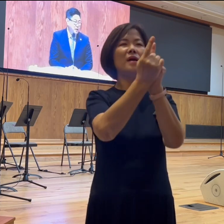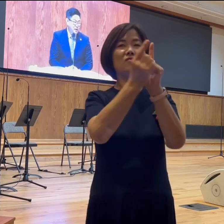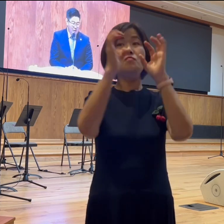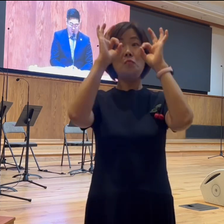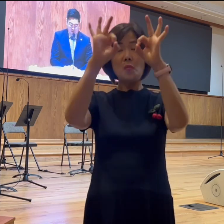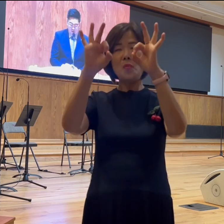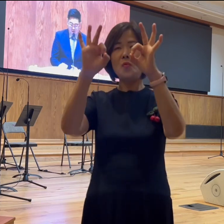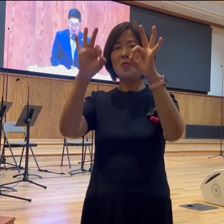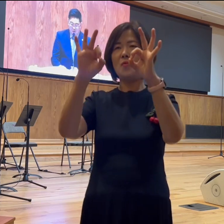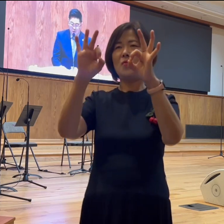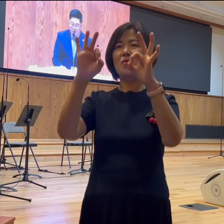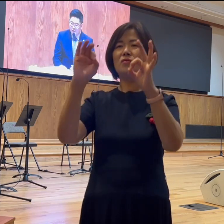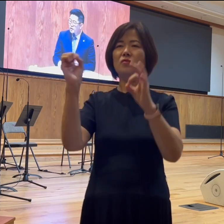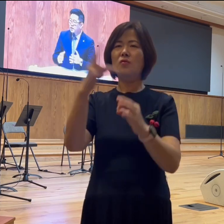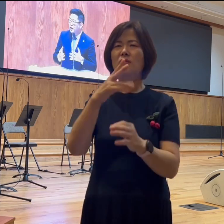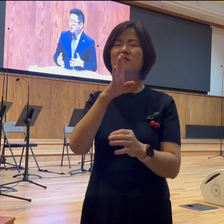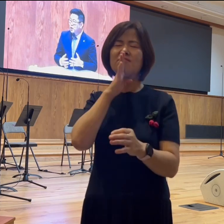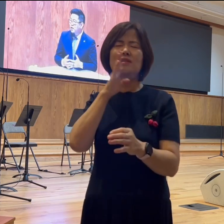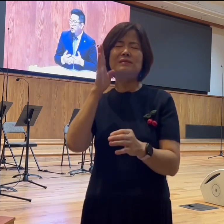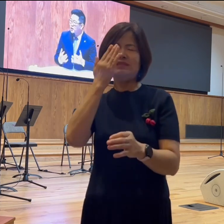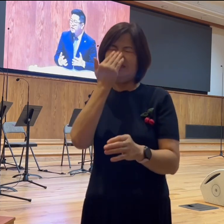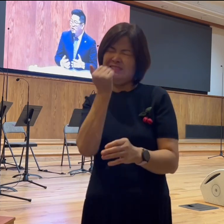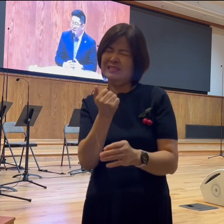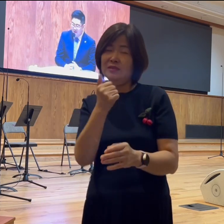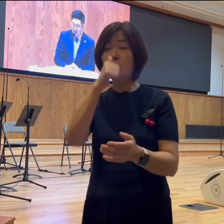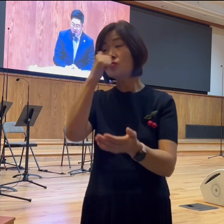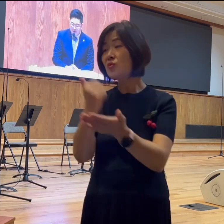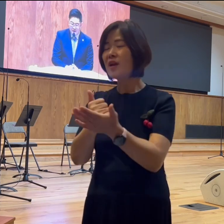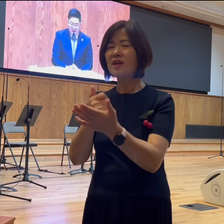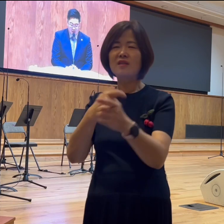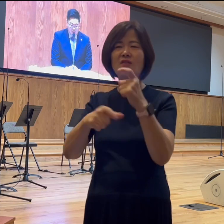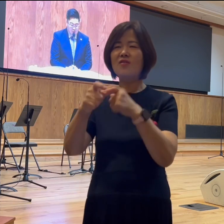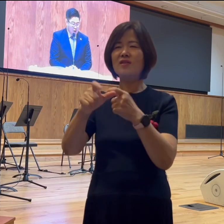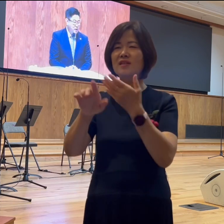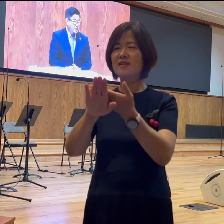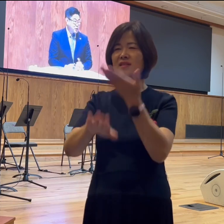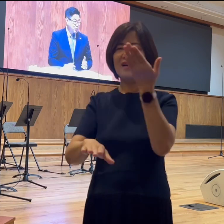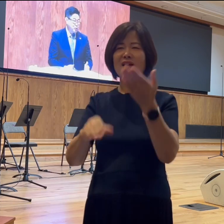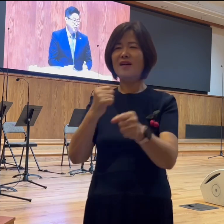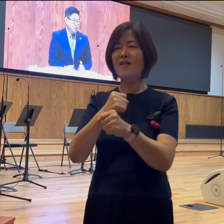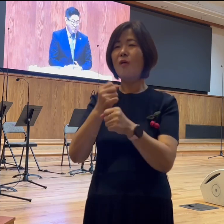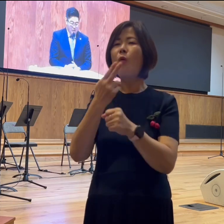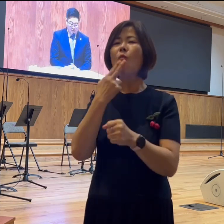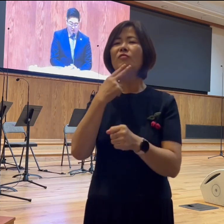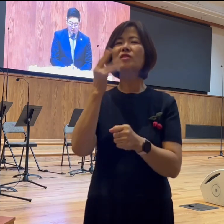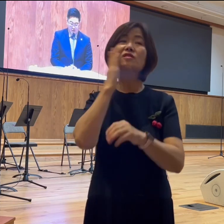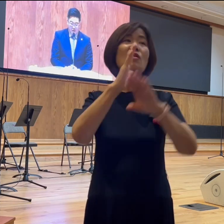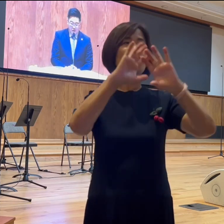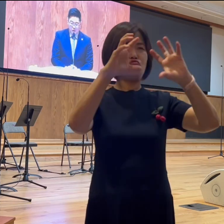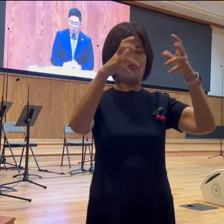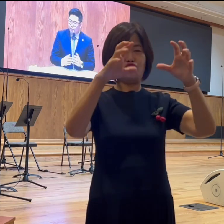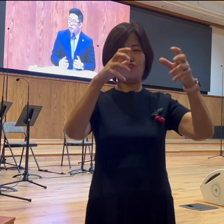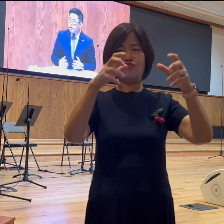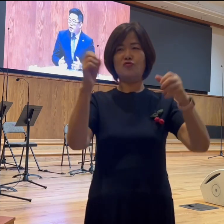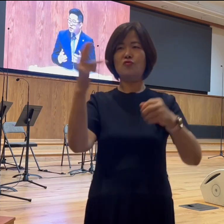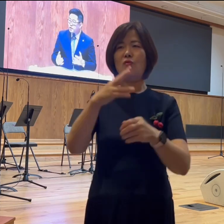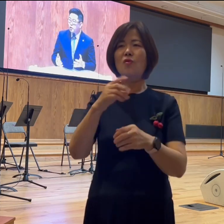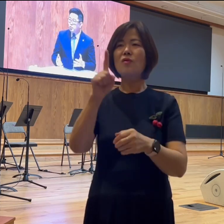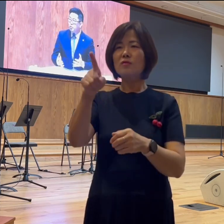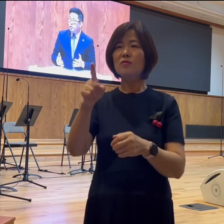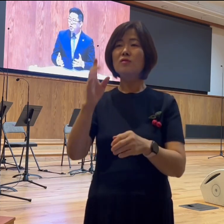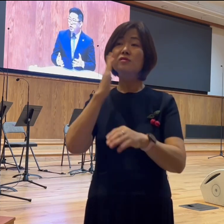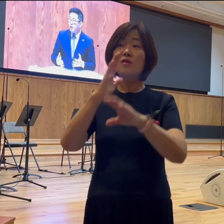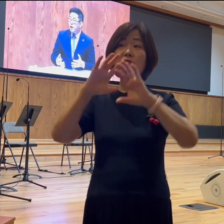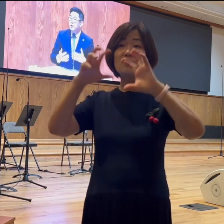있는, 또 지긋지긋한 이 죄를 더 이상 짓지 않게 될 그 천국, 그리고 그뿐 아니라 그